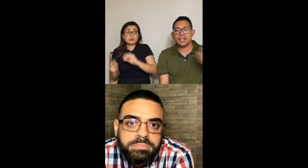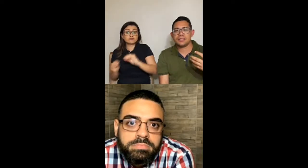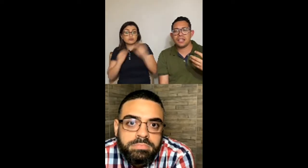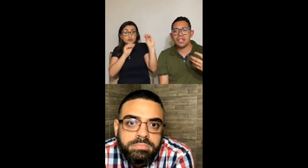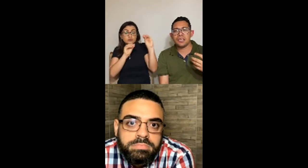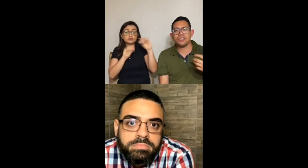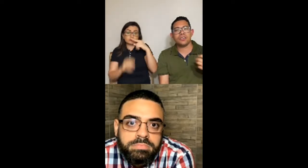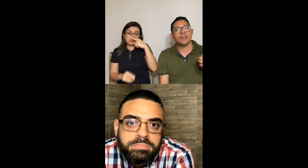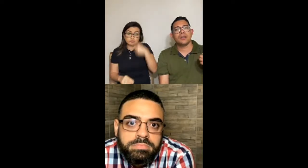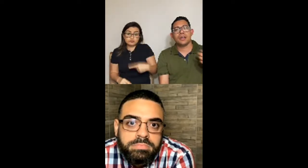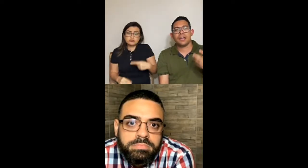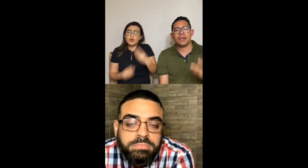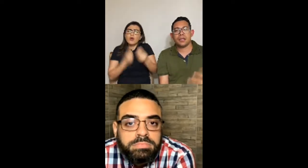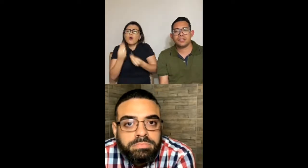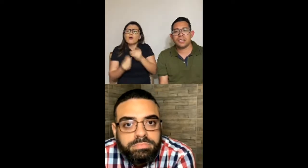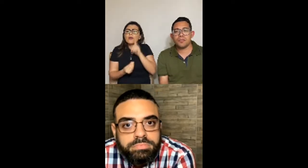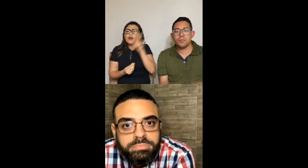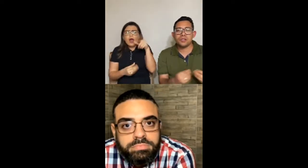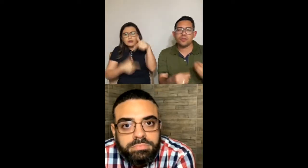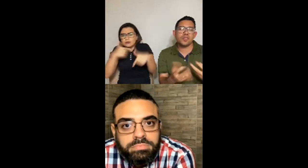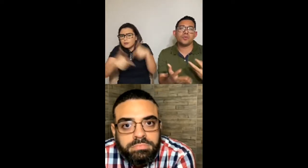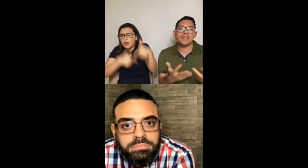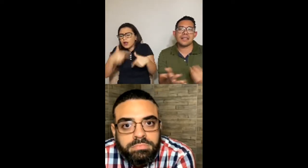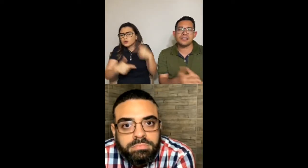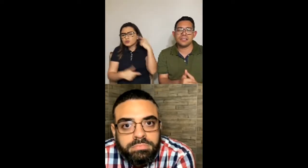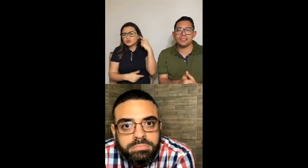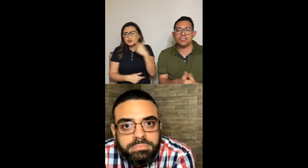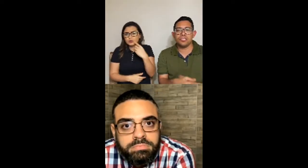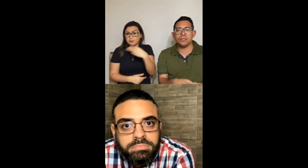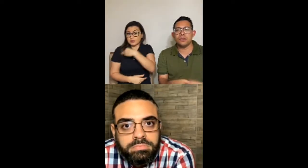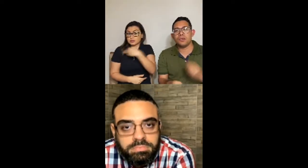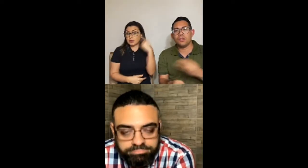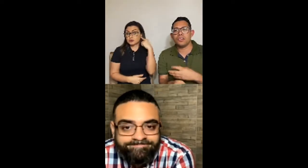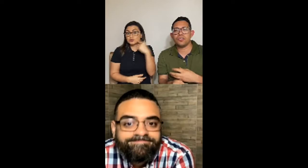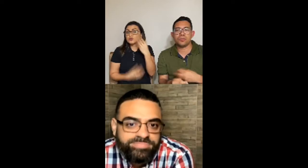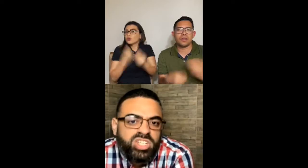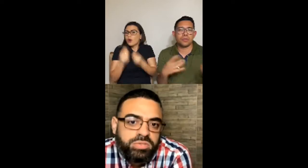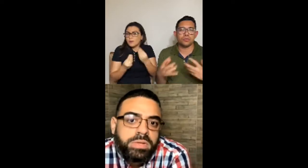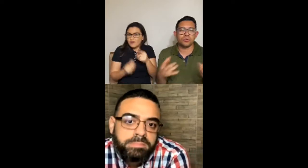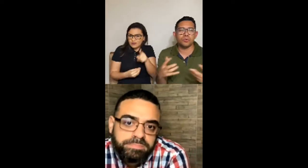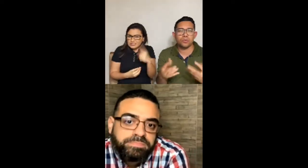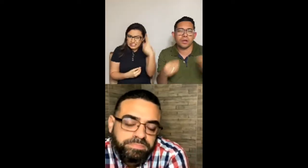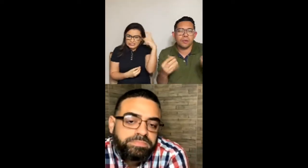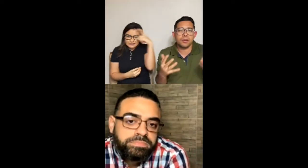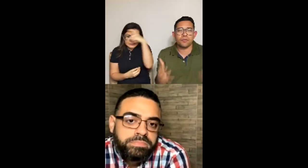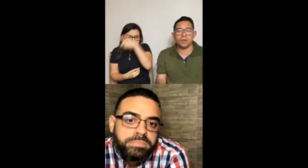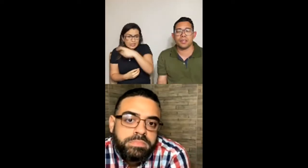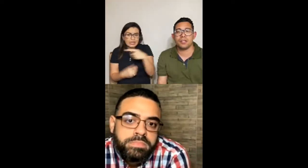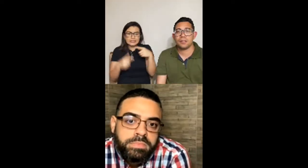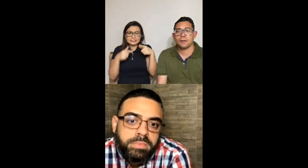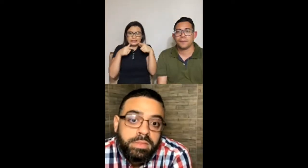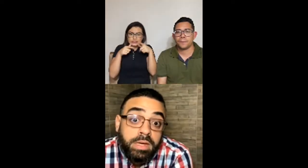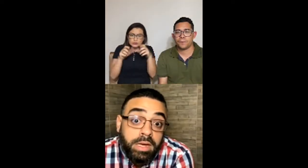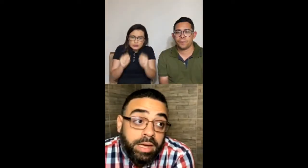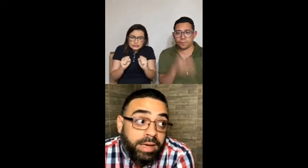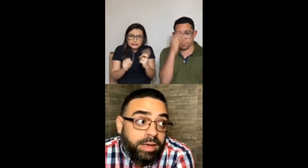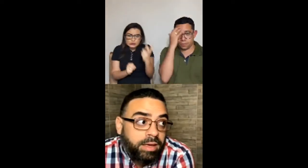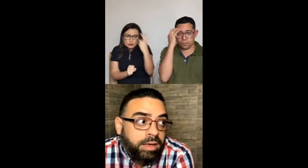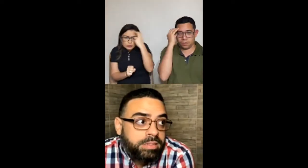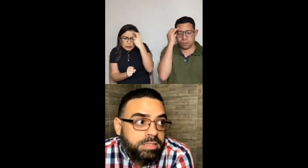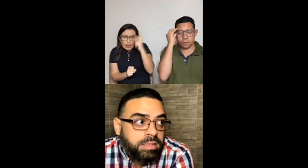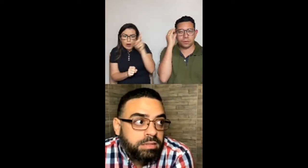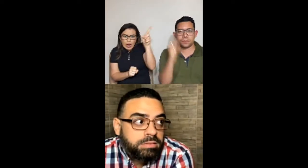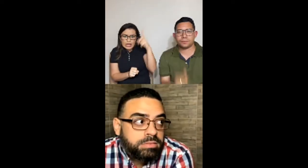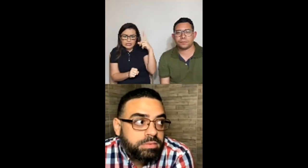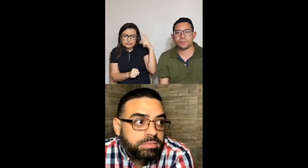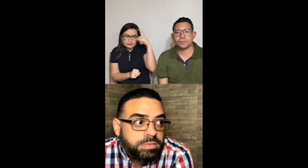Era recente? Você teve muitas dificuldades nesse sentido, linguístico, da cultura? Como que foi?